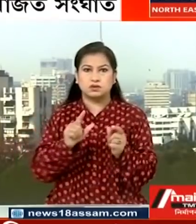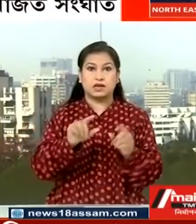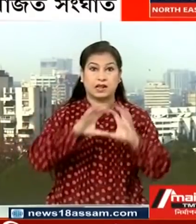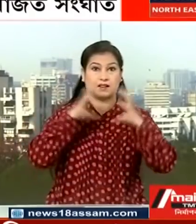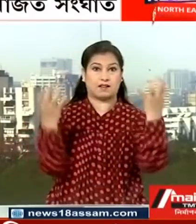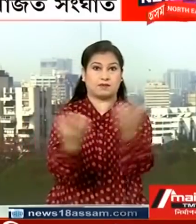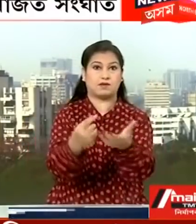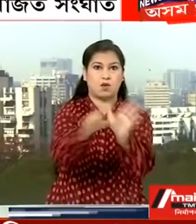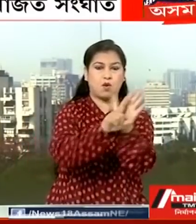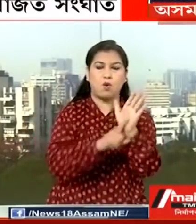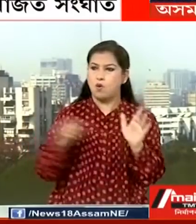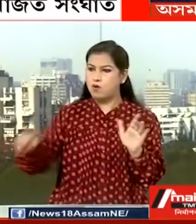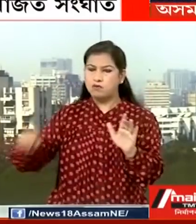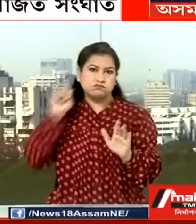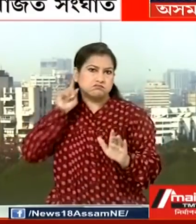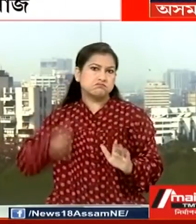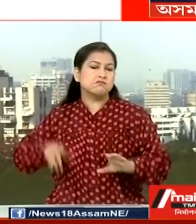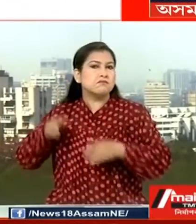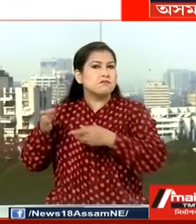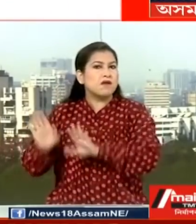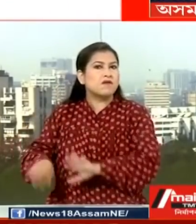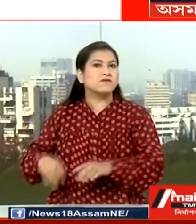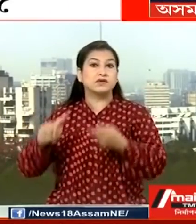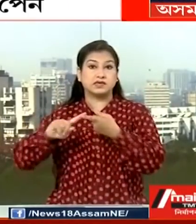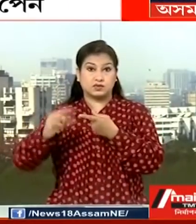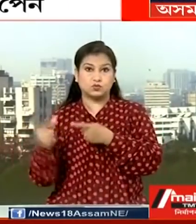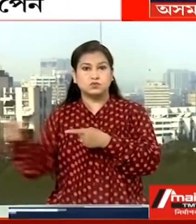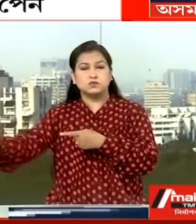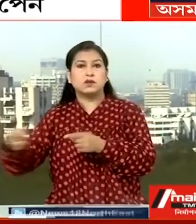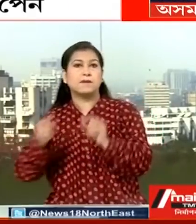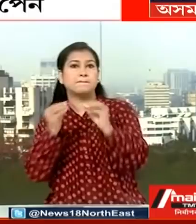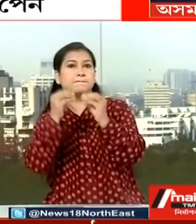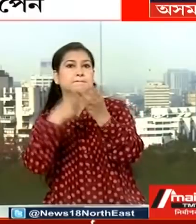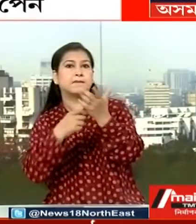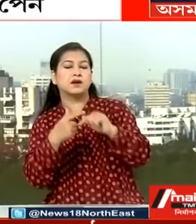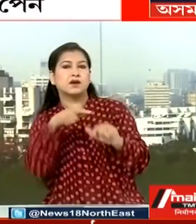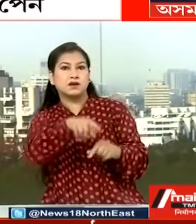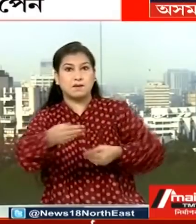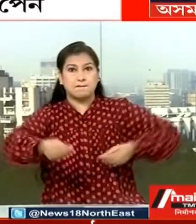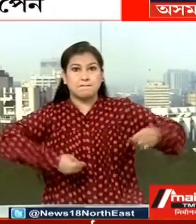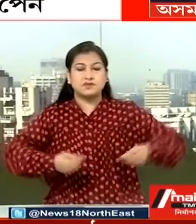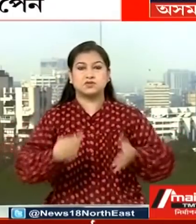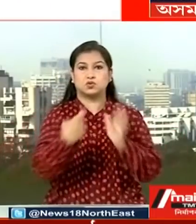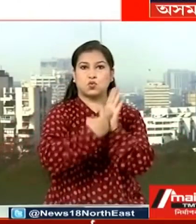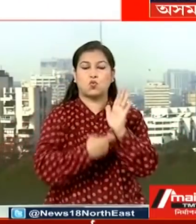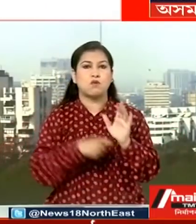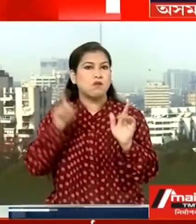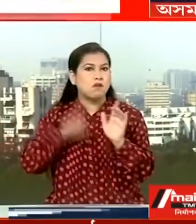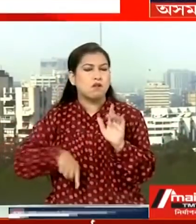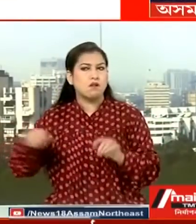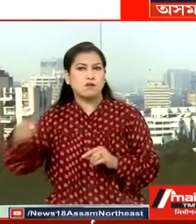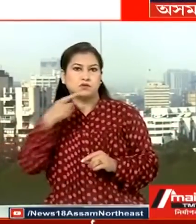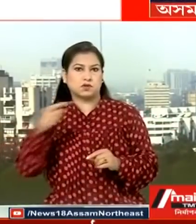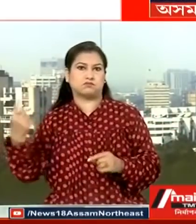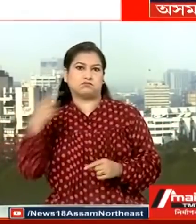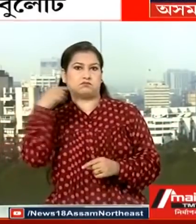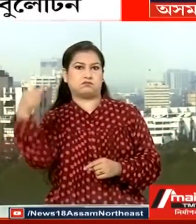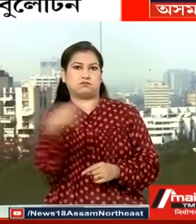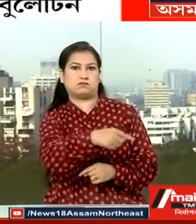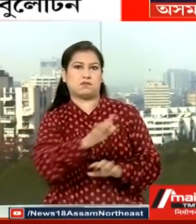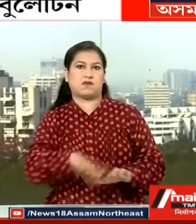का बेहद गंभीर उल्लंघन। EU ने ब्रिटेन के खिलाफ व्यापार प्रतिबंधों की भी दी धमकी।